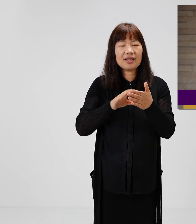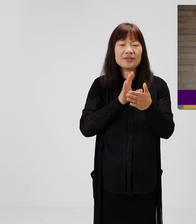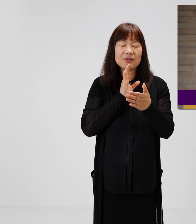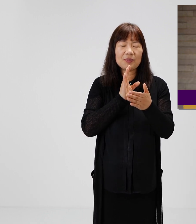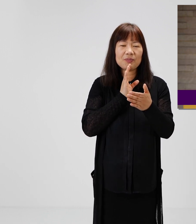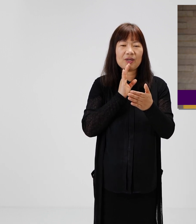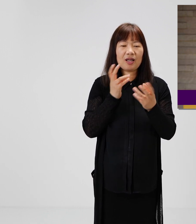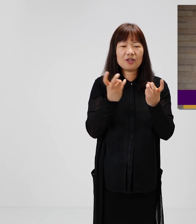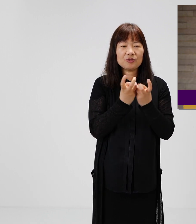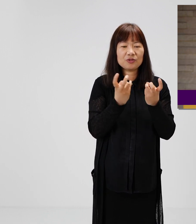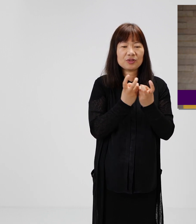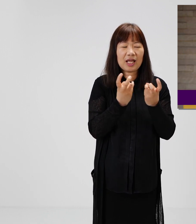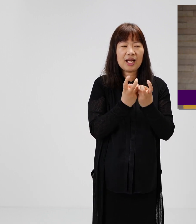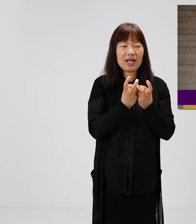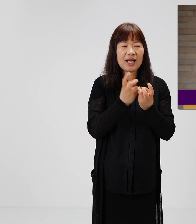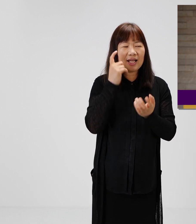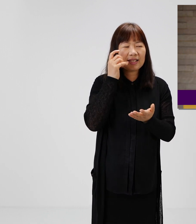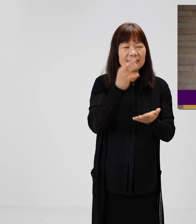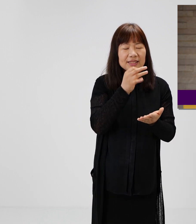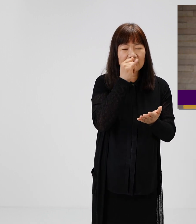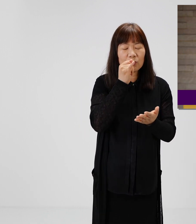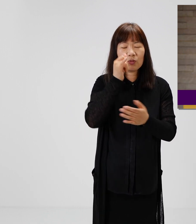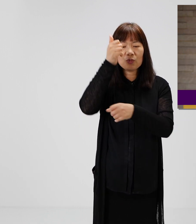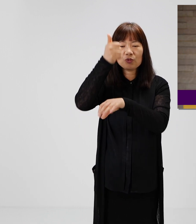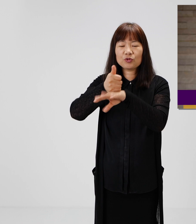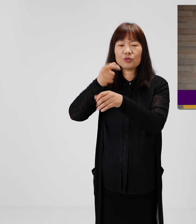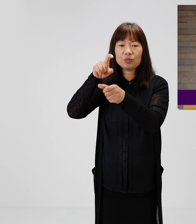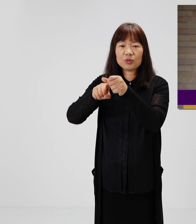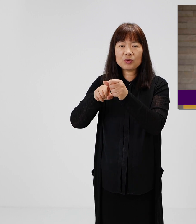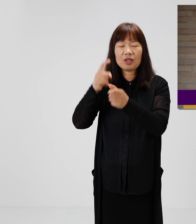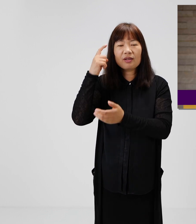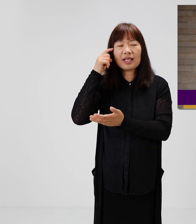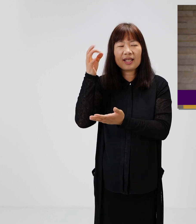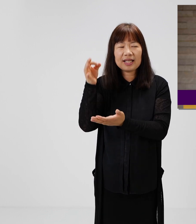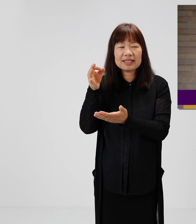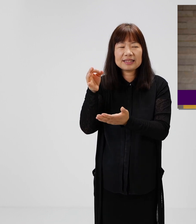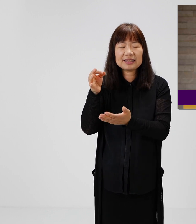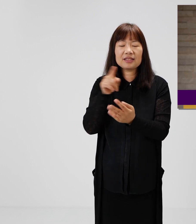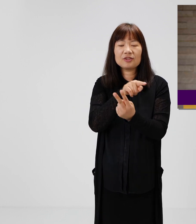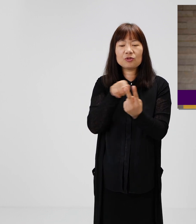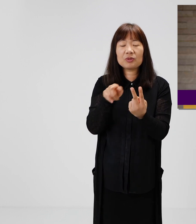수단적 가치가 있고 궁극적 가치가 있다.